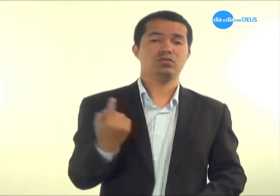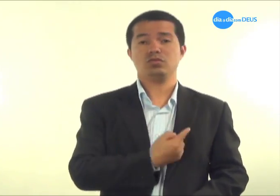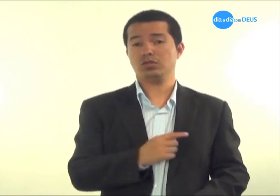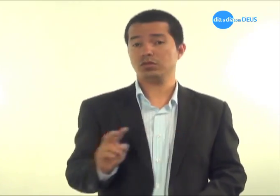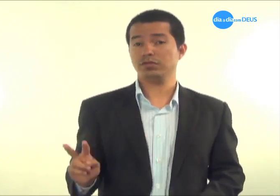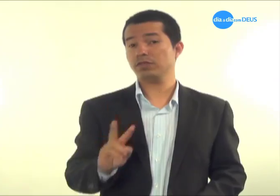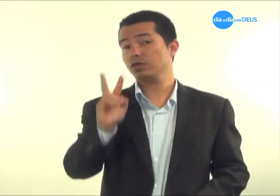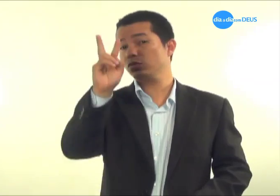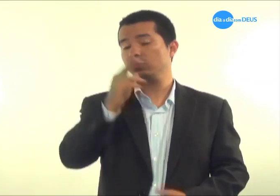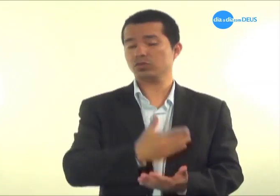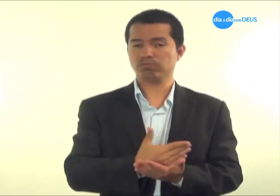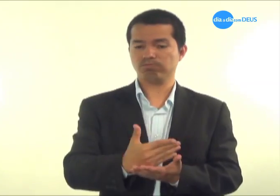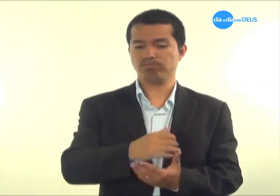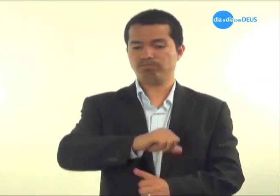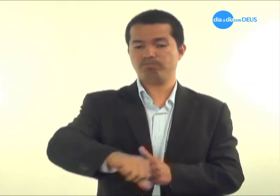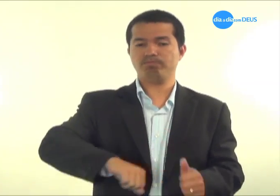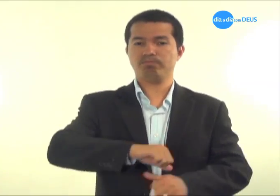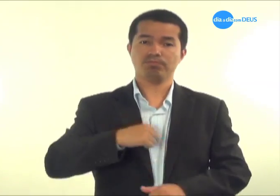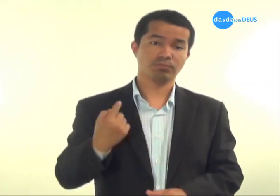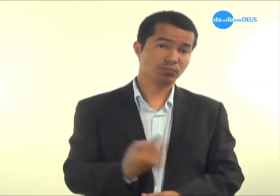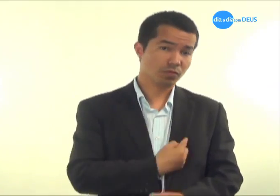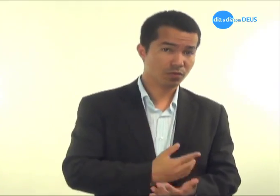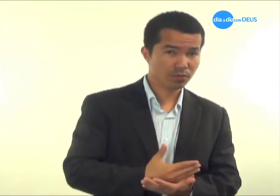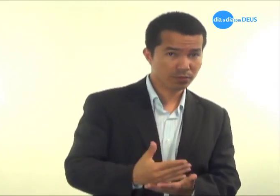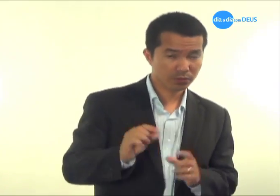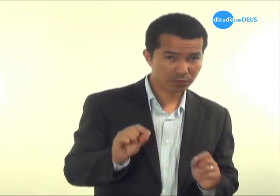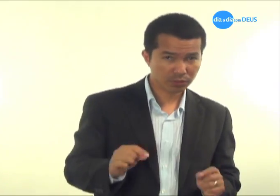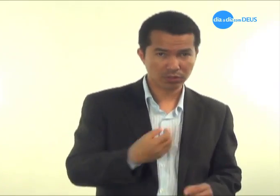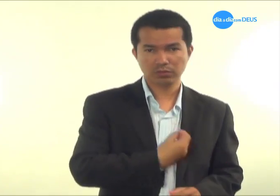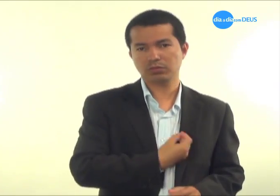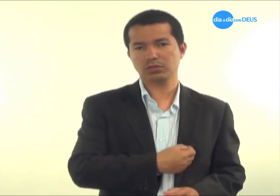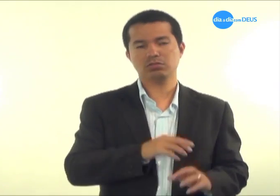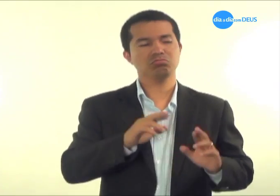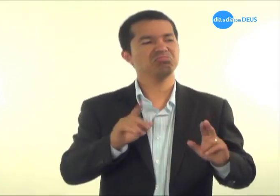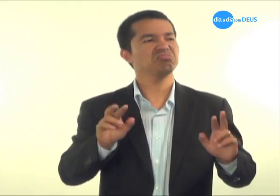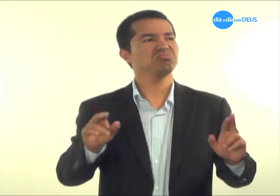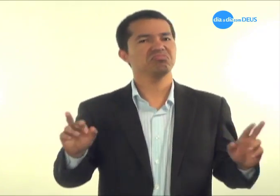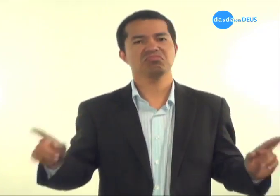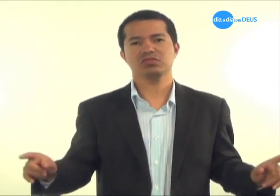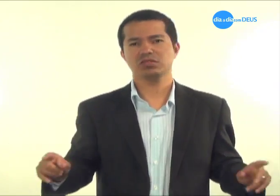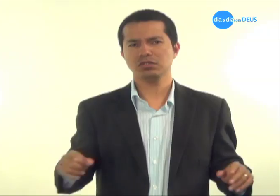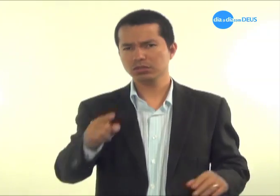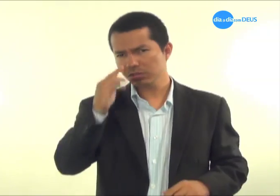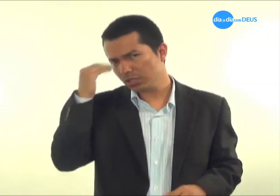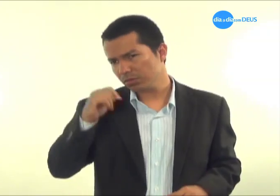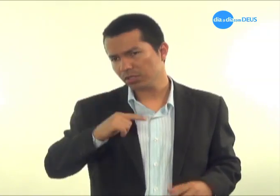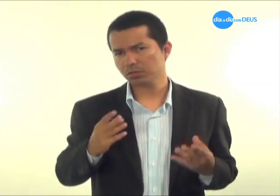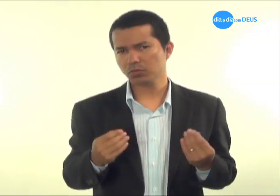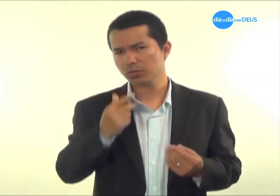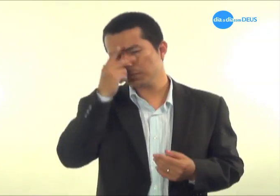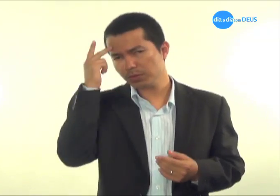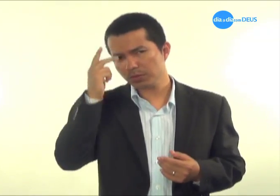nossos valores. E aí a gente vai vivendo uma insensatez. Tem gente, queridos, que